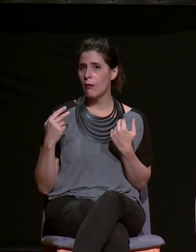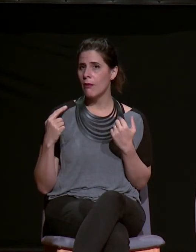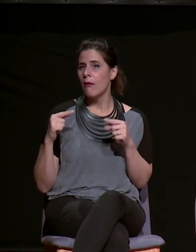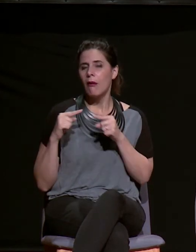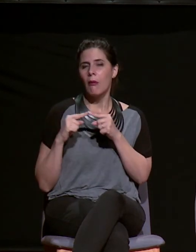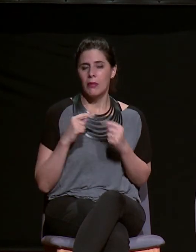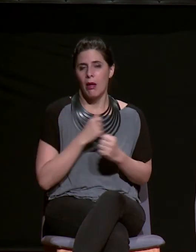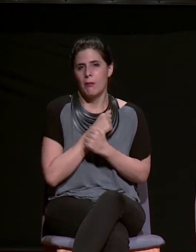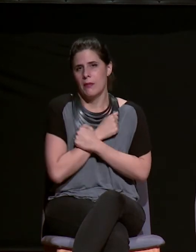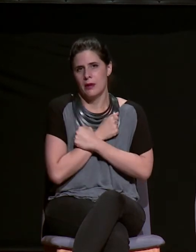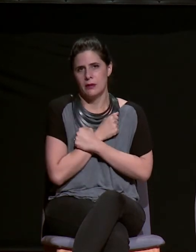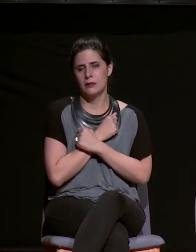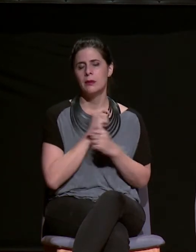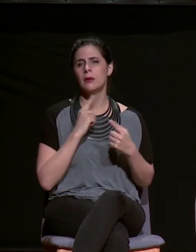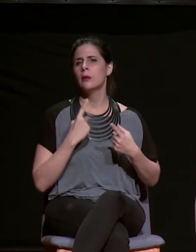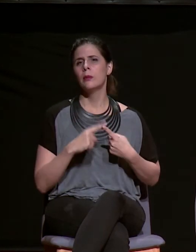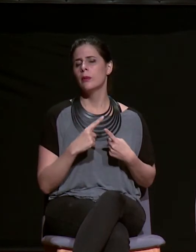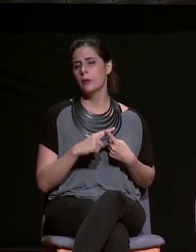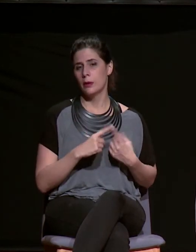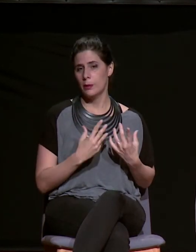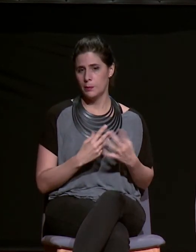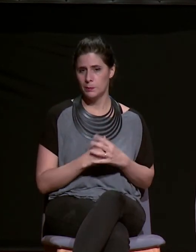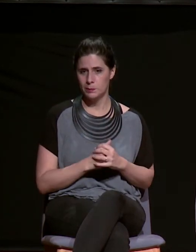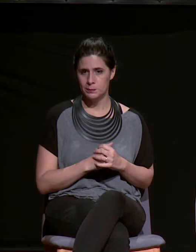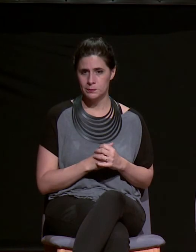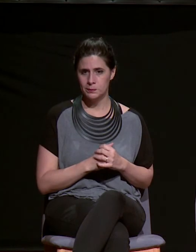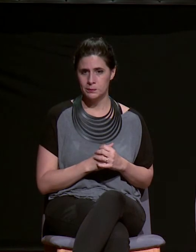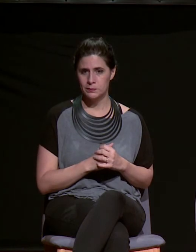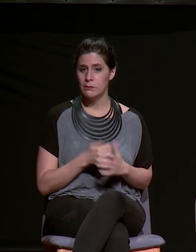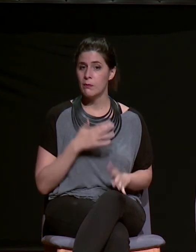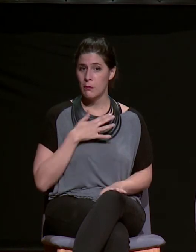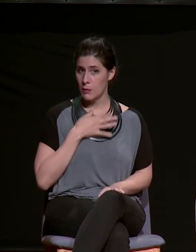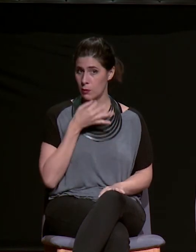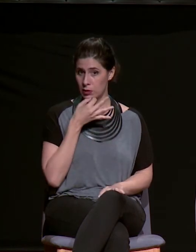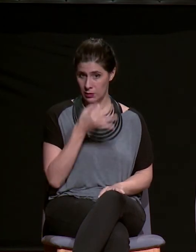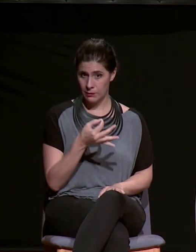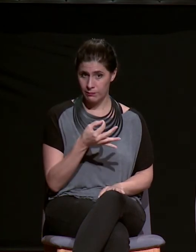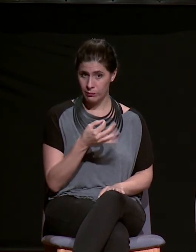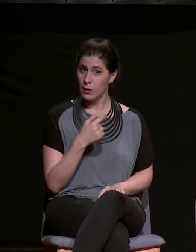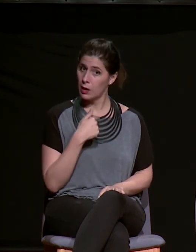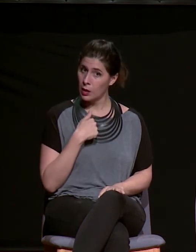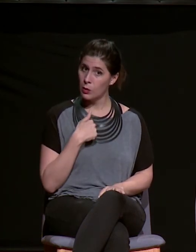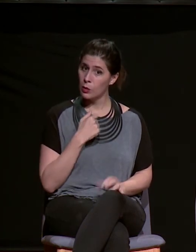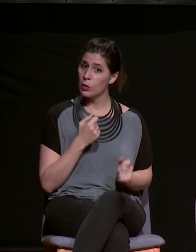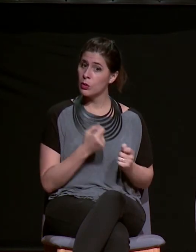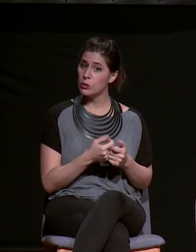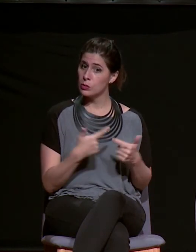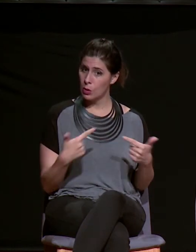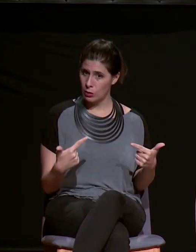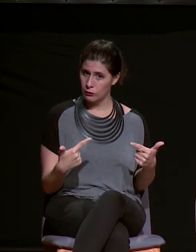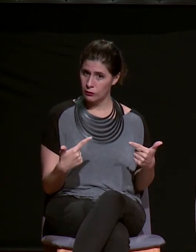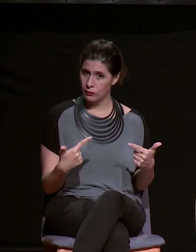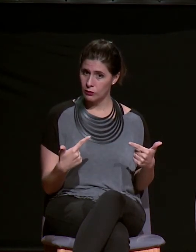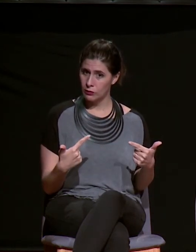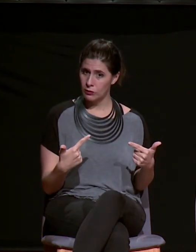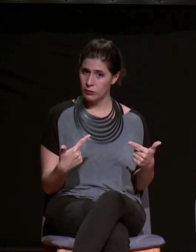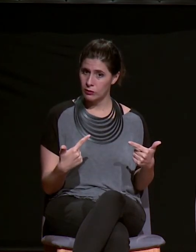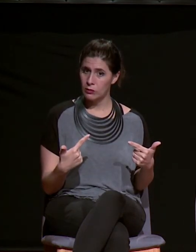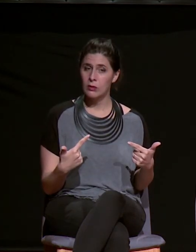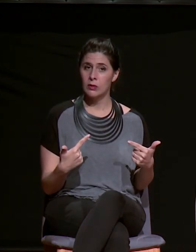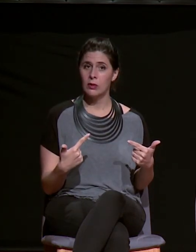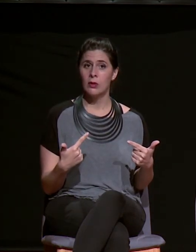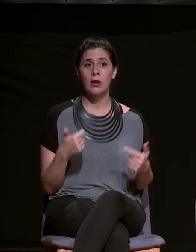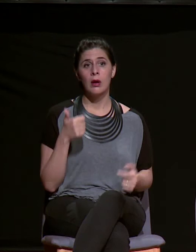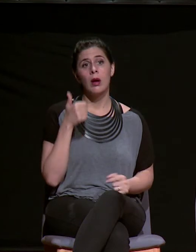porque eu acho que eu tive sorte de ter tido uma mãe que, embora não